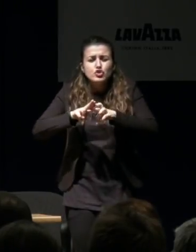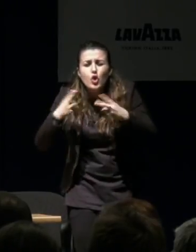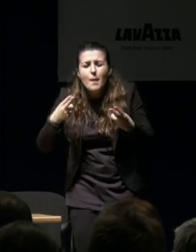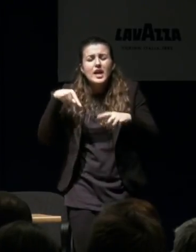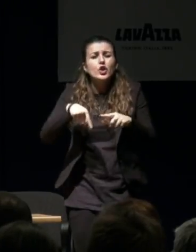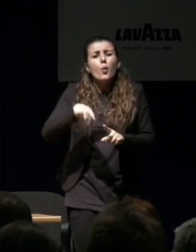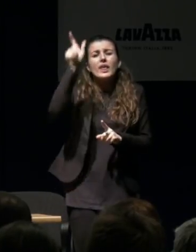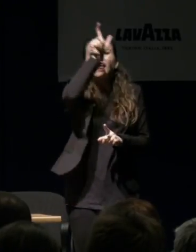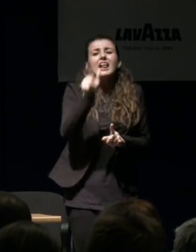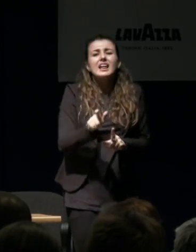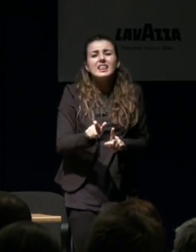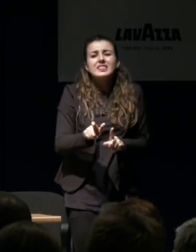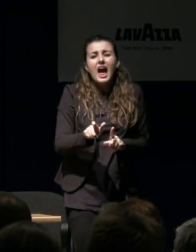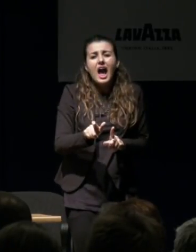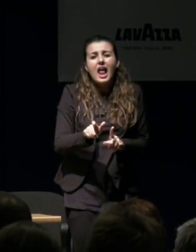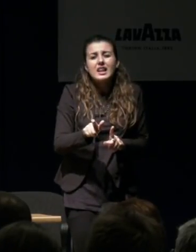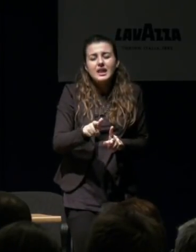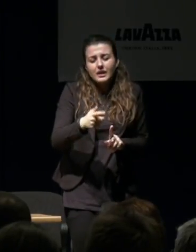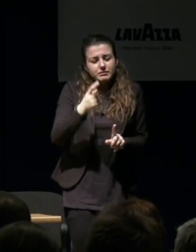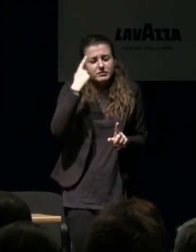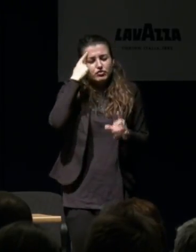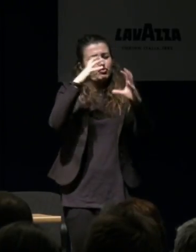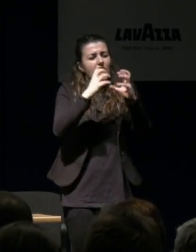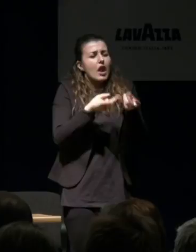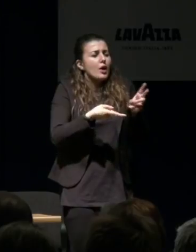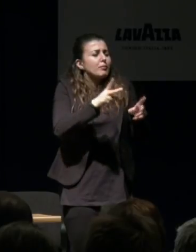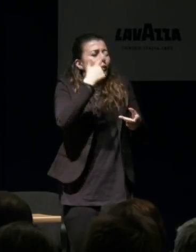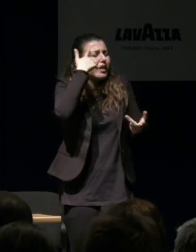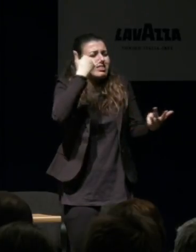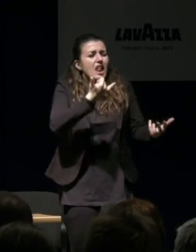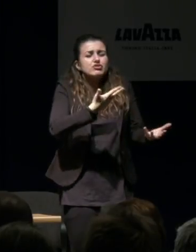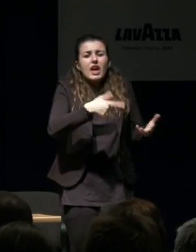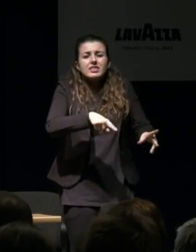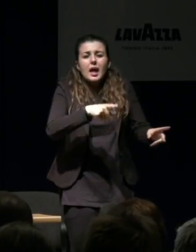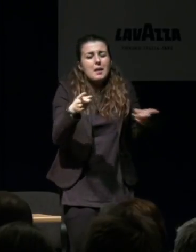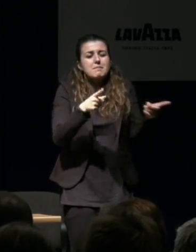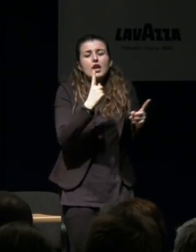in italia da parte di una delle menti più brillanti della sua generazione